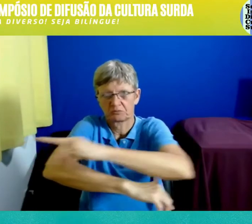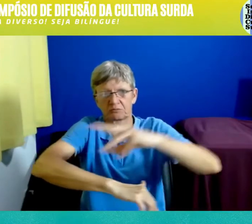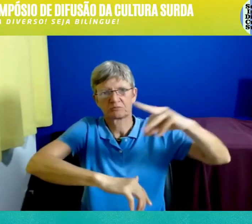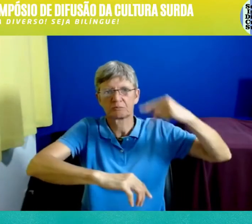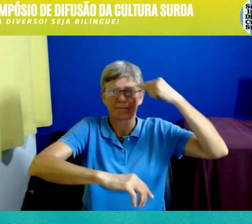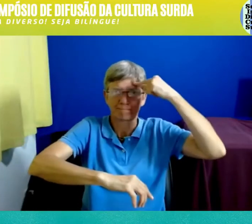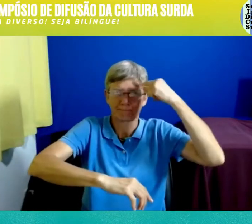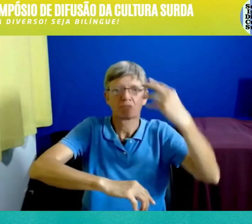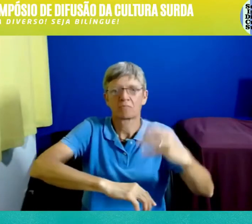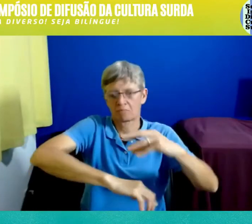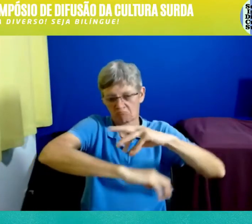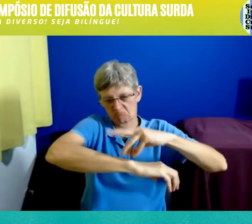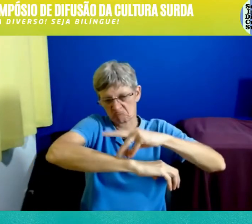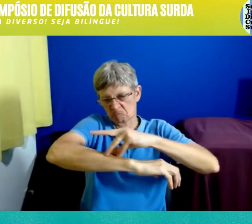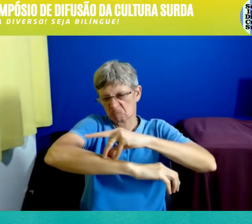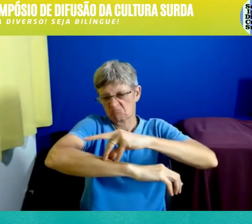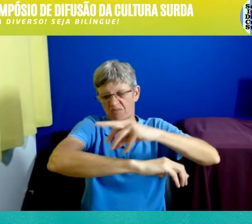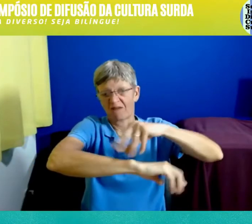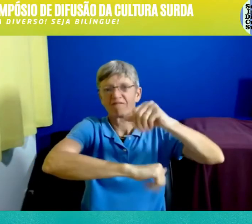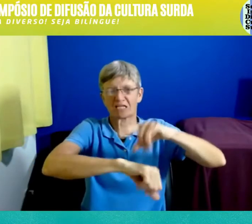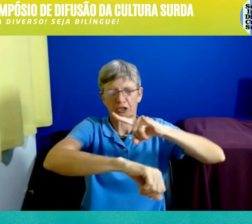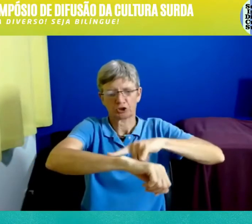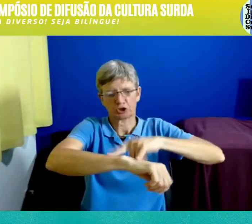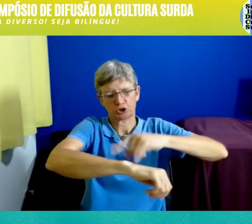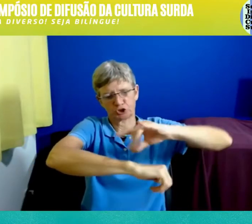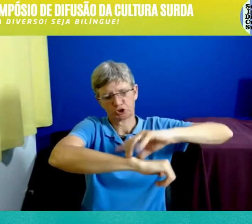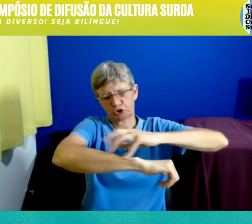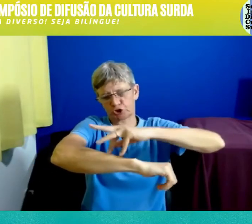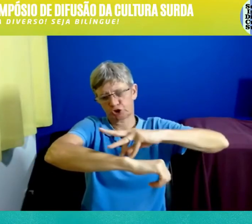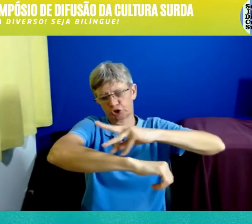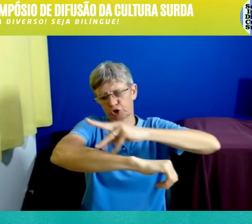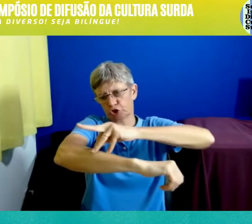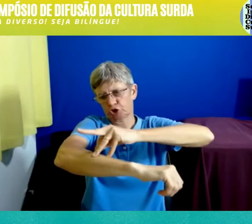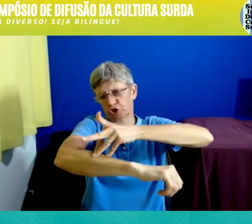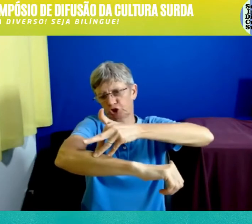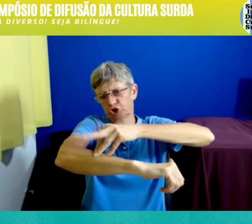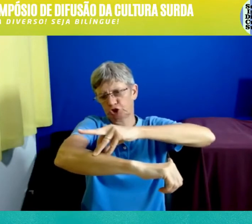animal subindo, e você pode pensar